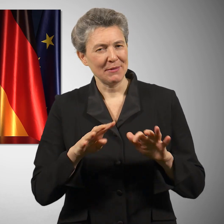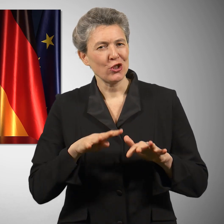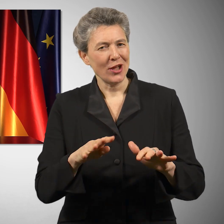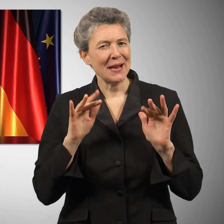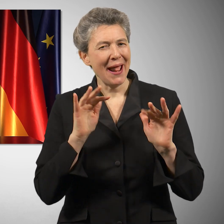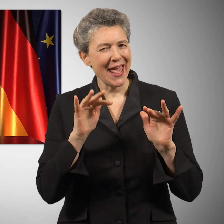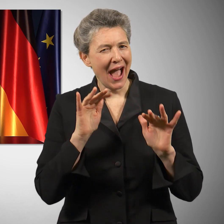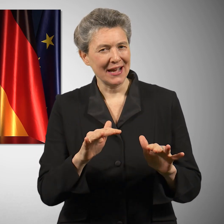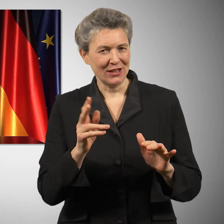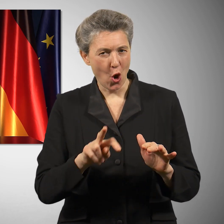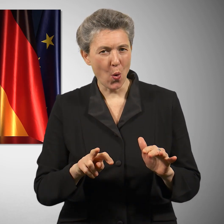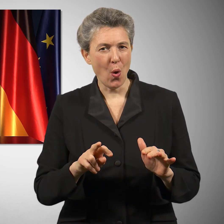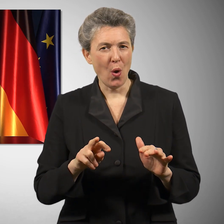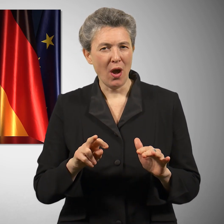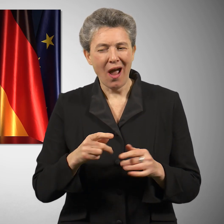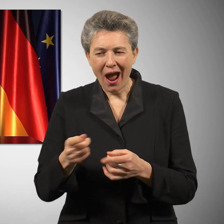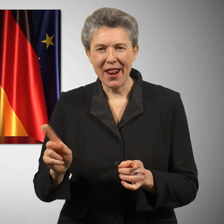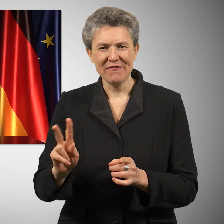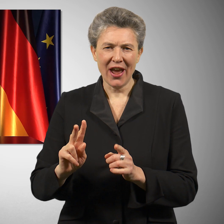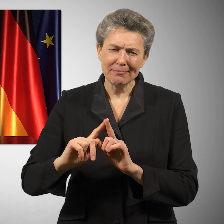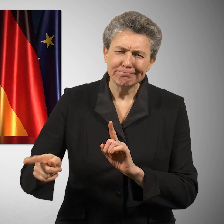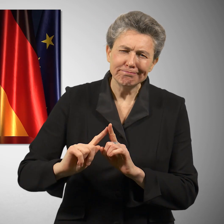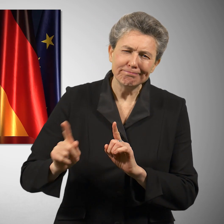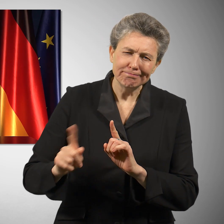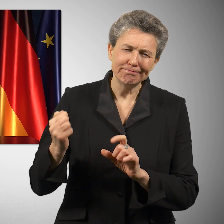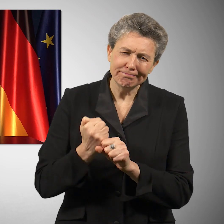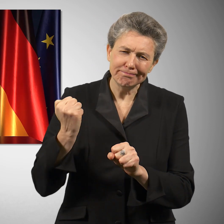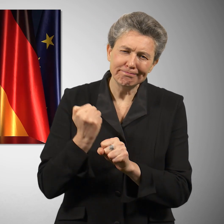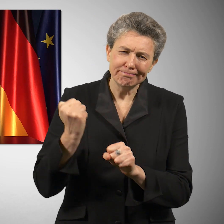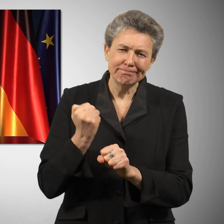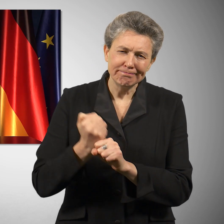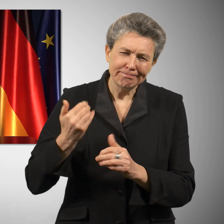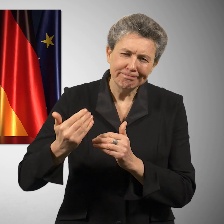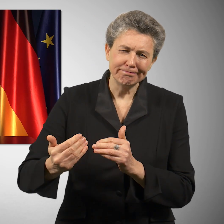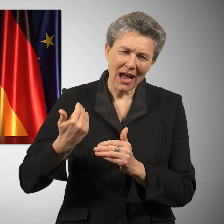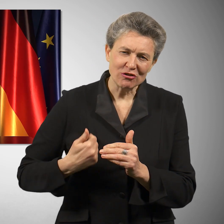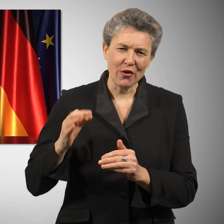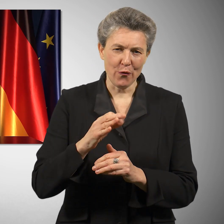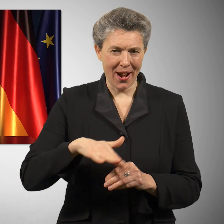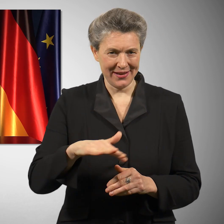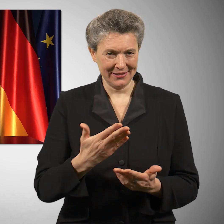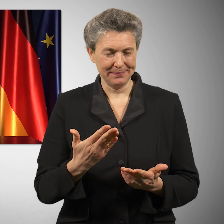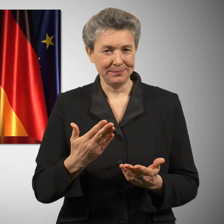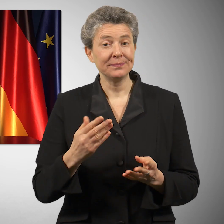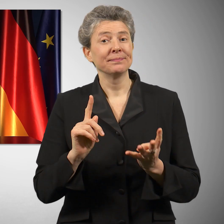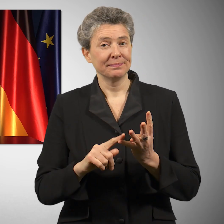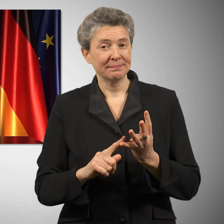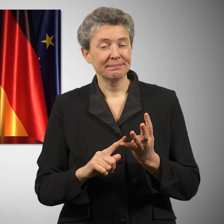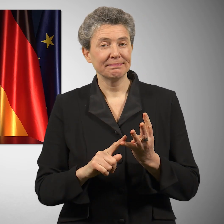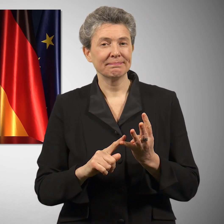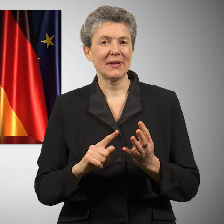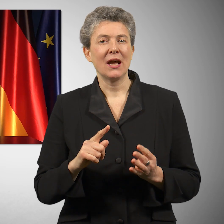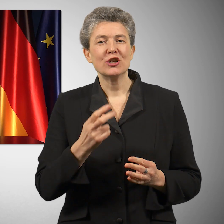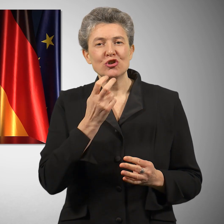Steuerentlastung, insgesamt 19 Milliarden Euro für die vielen, die jeden Tag arbeiten und sich anstrengen, hier in unserem Land.